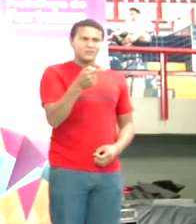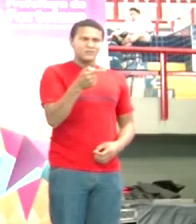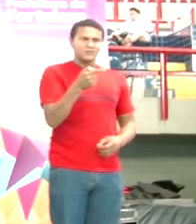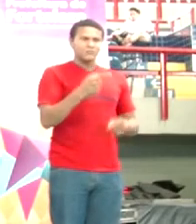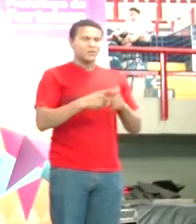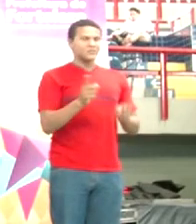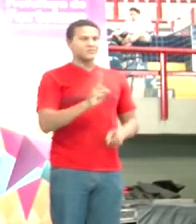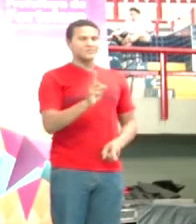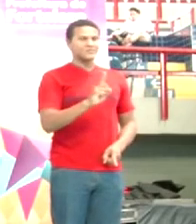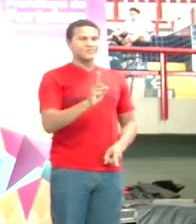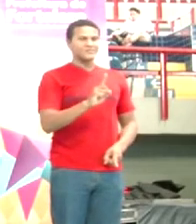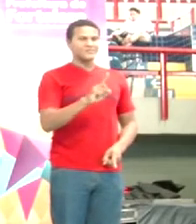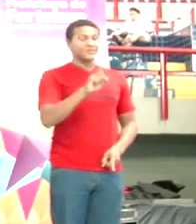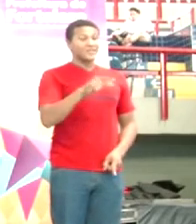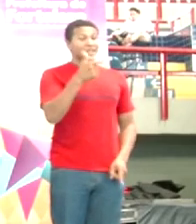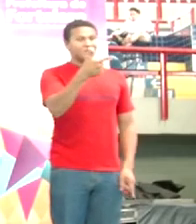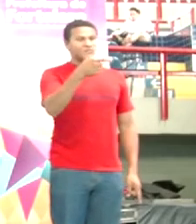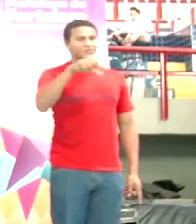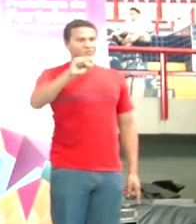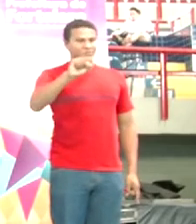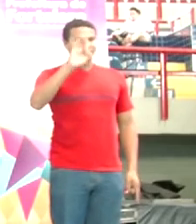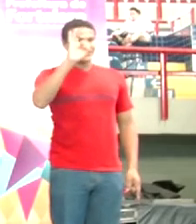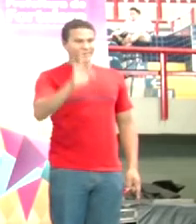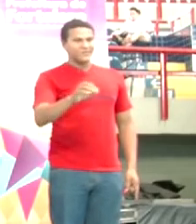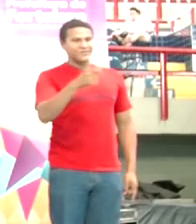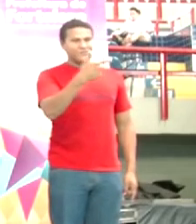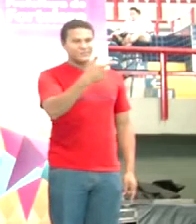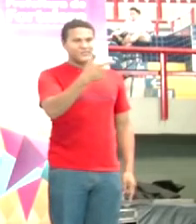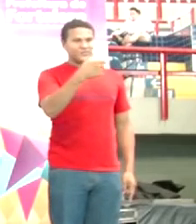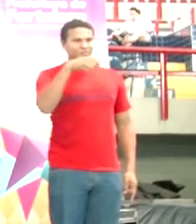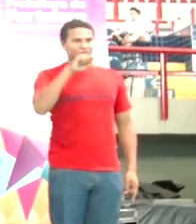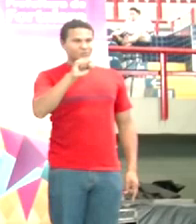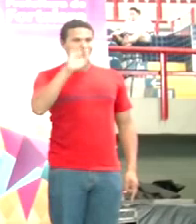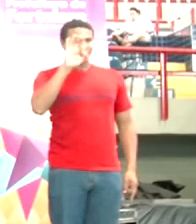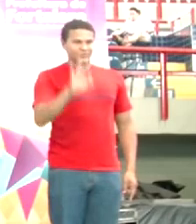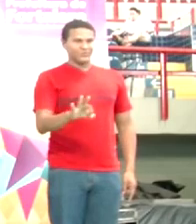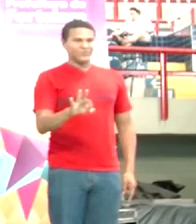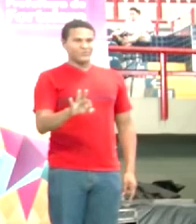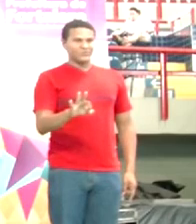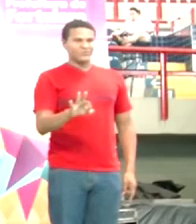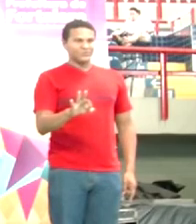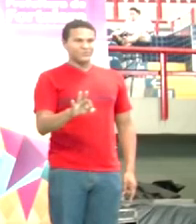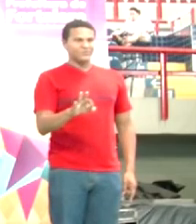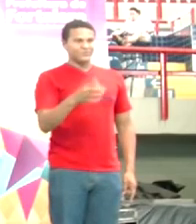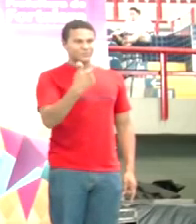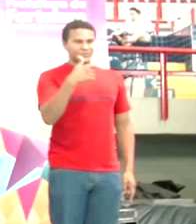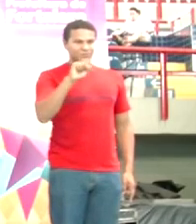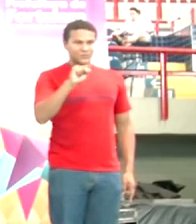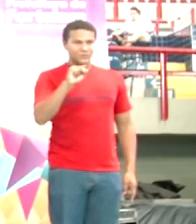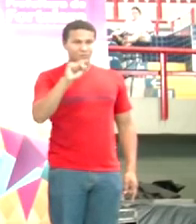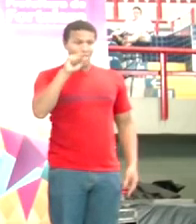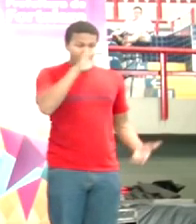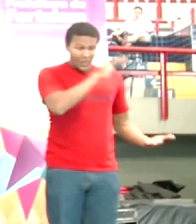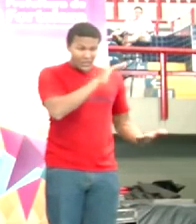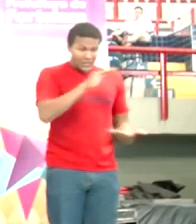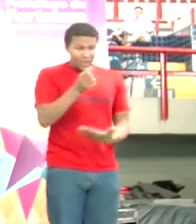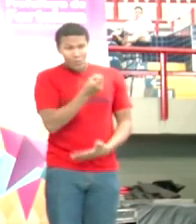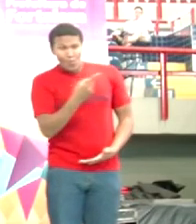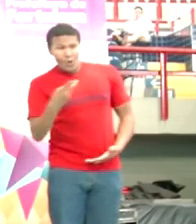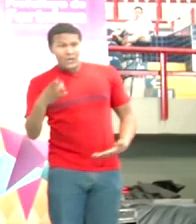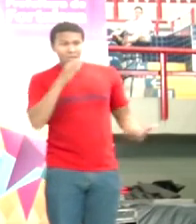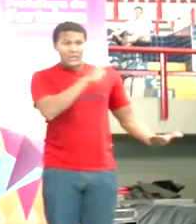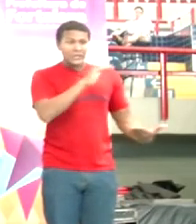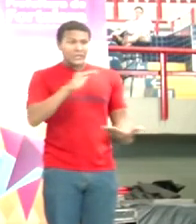Mas isso não é uma questão de arredondamento. Não é o valor aproximado que ele pede. É quantas latas vão ser necessárias